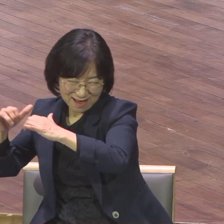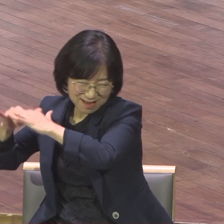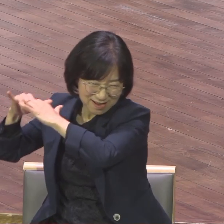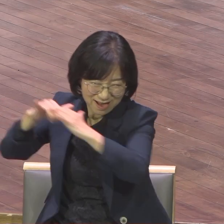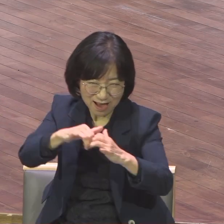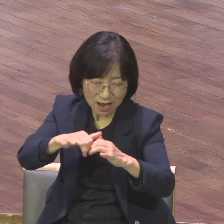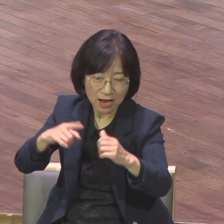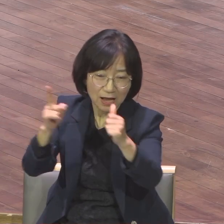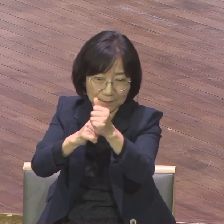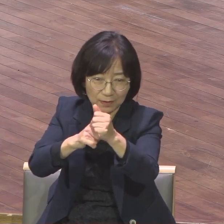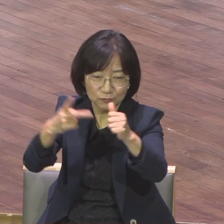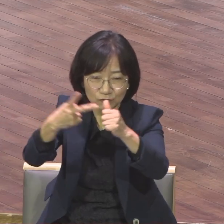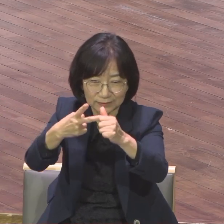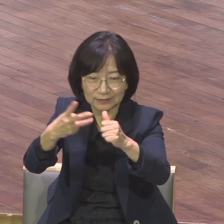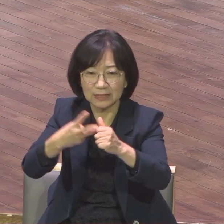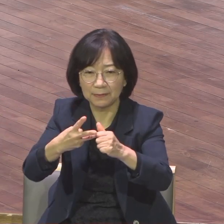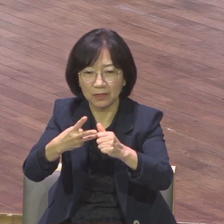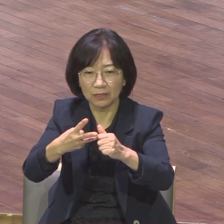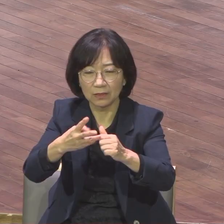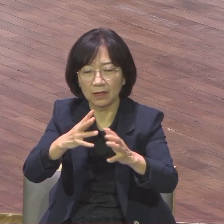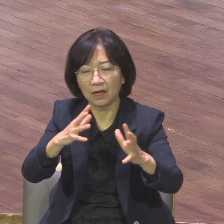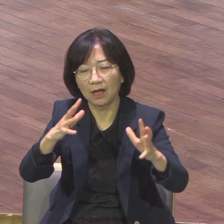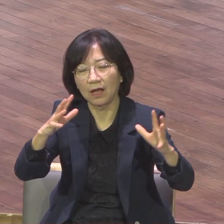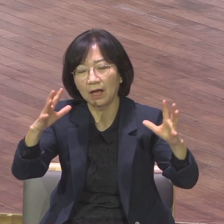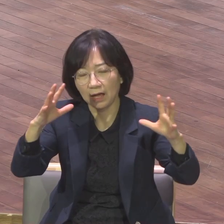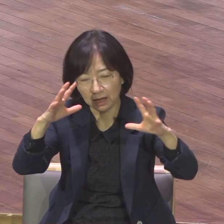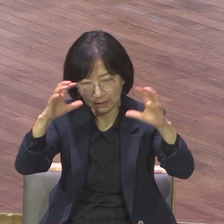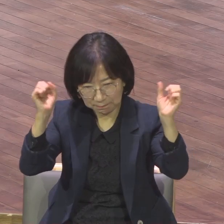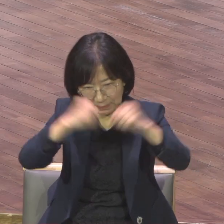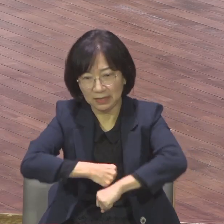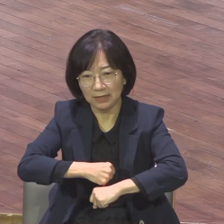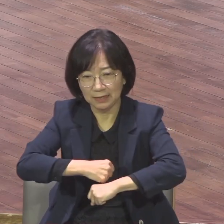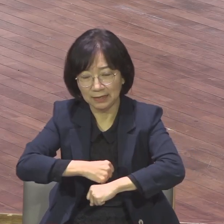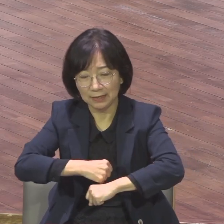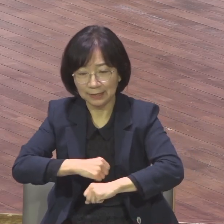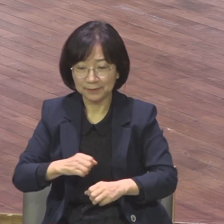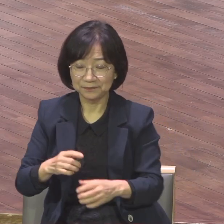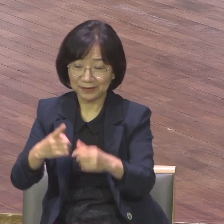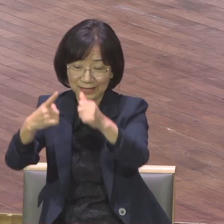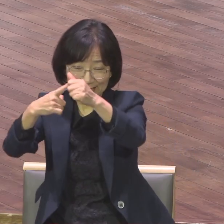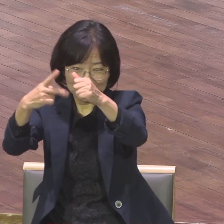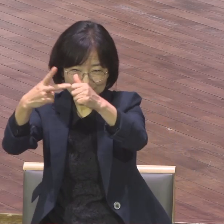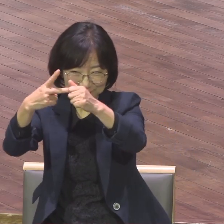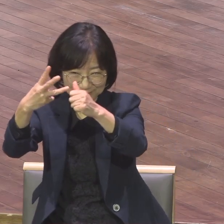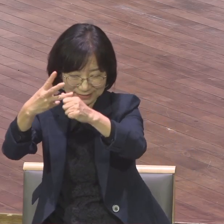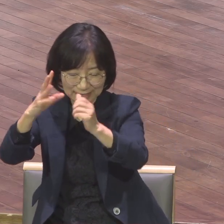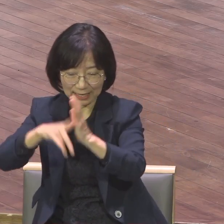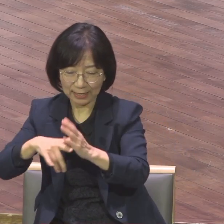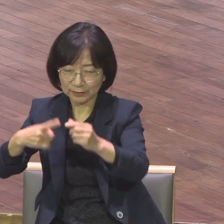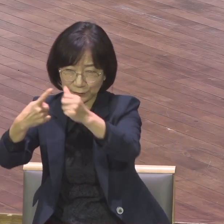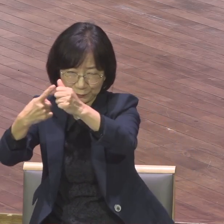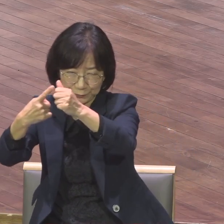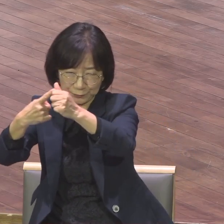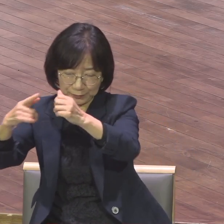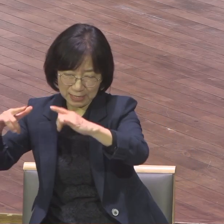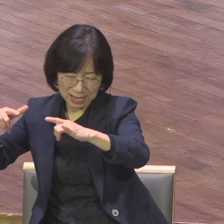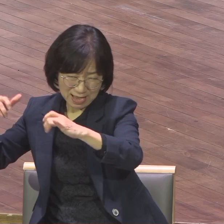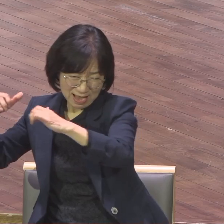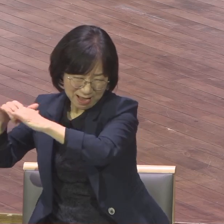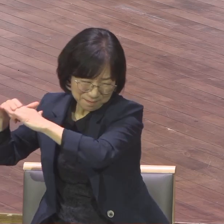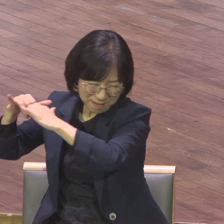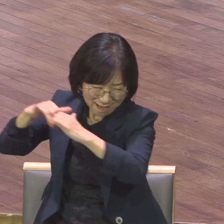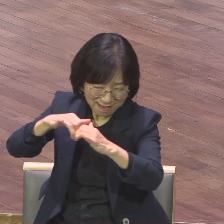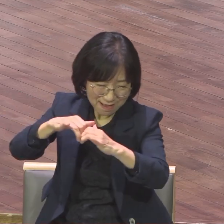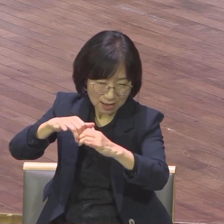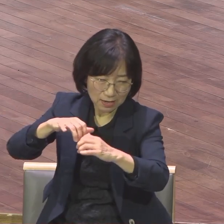받게 되면서 완전히 멸망을 하는데, 자, 1차 침공을 그렇게 해가지고 유다는 바벨론